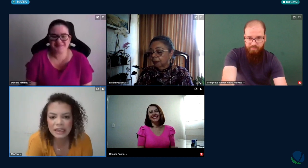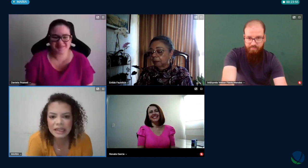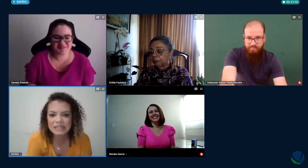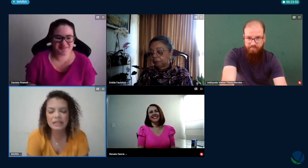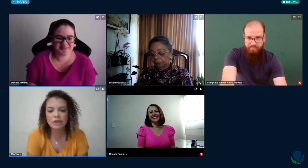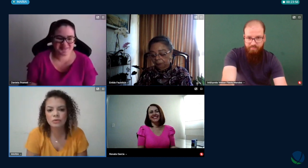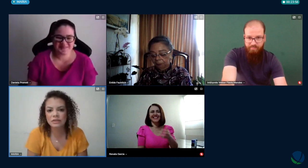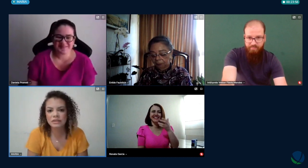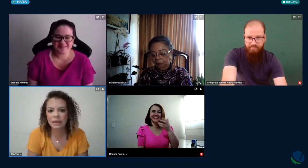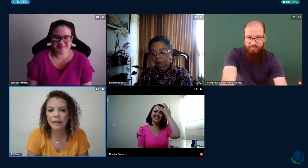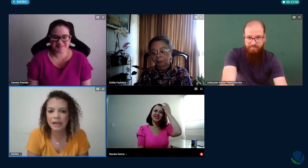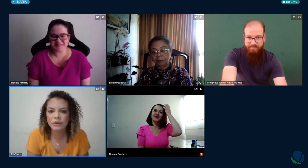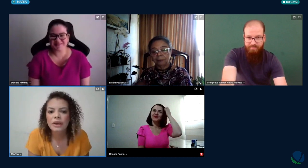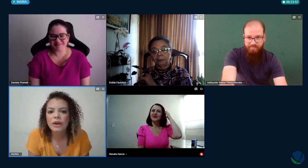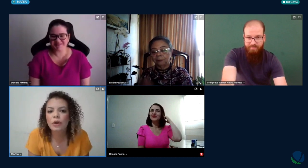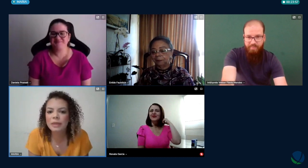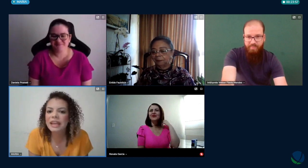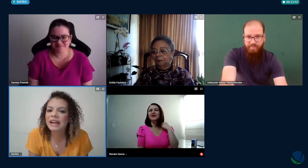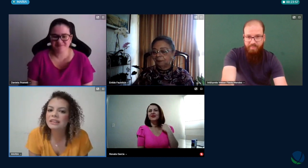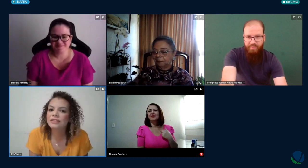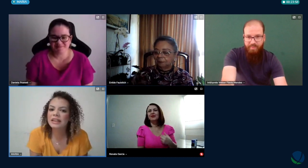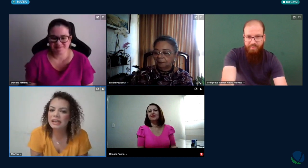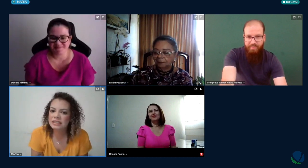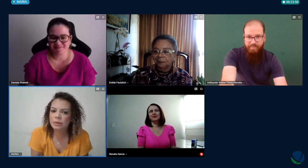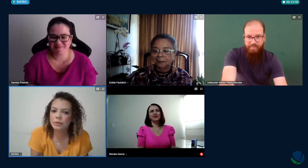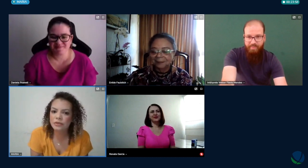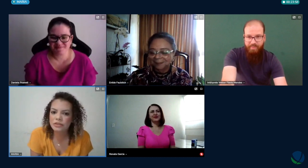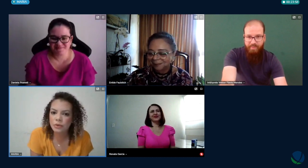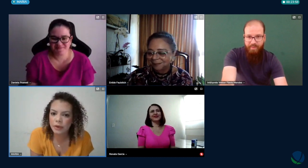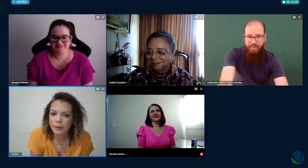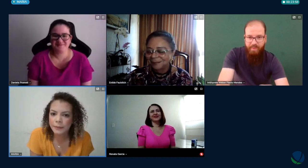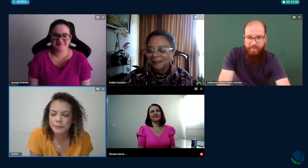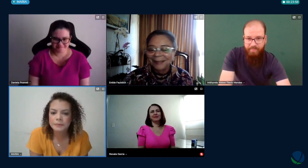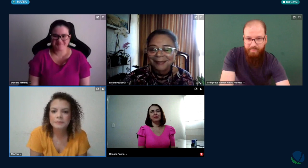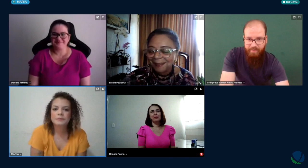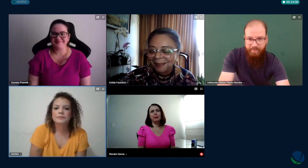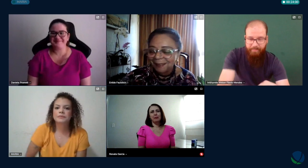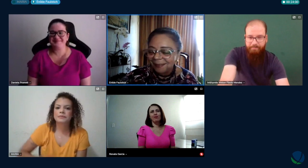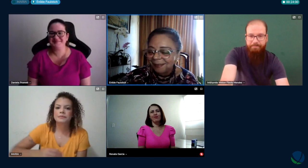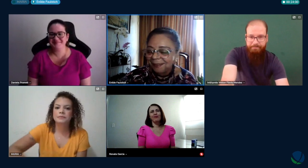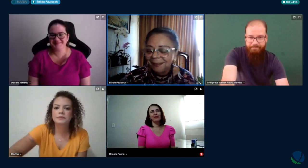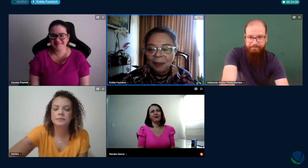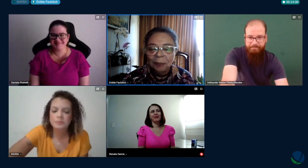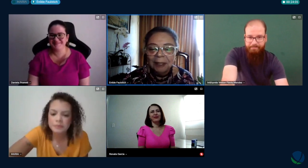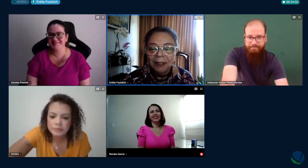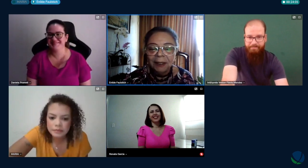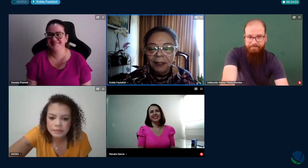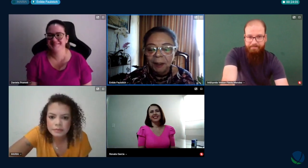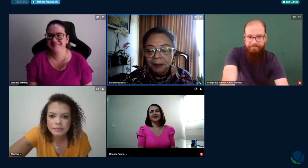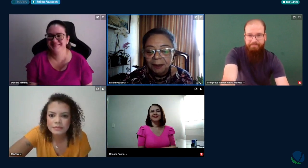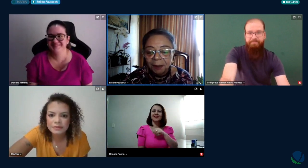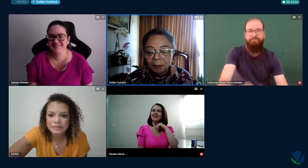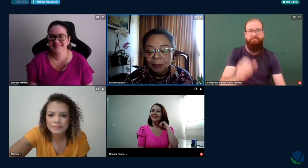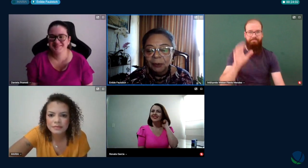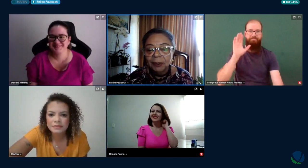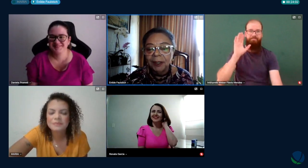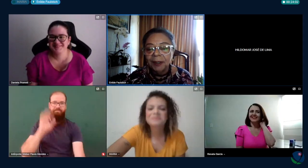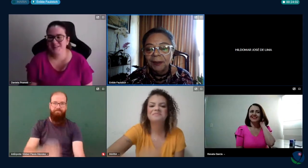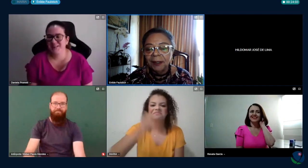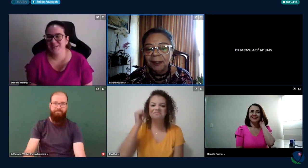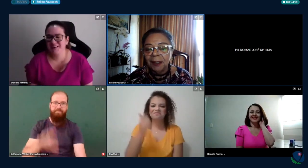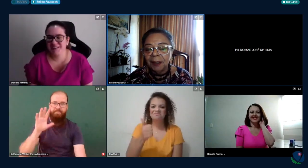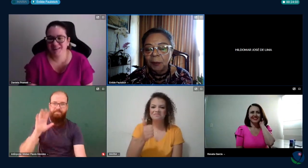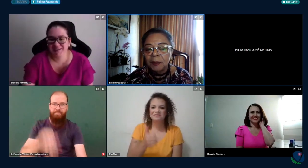me sinto enriquecida com o seu trabalho. Obrigada. Finalizei, professora. Então, bacaninha,